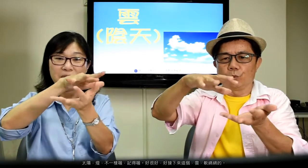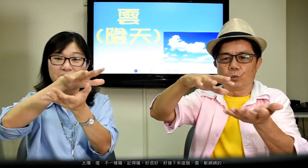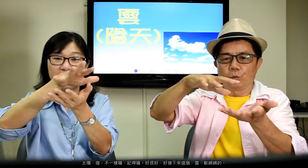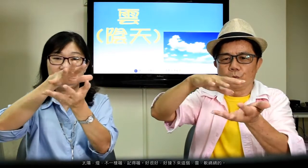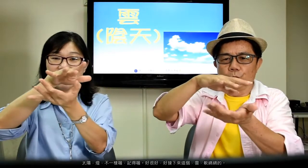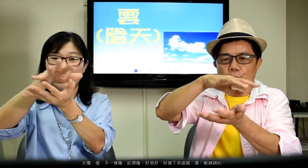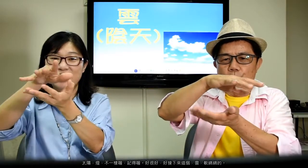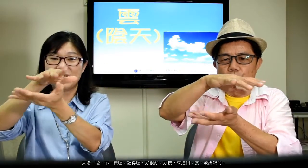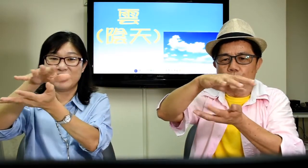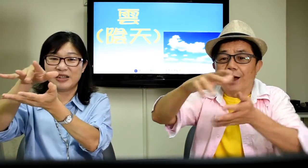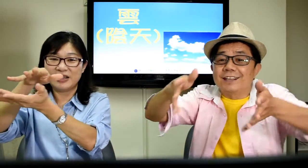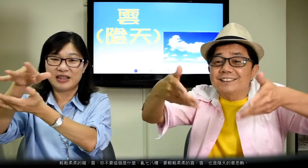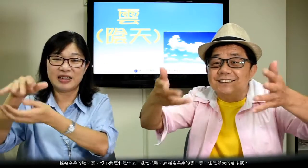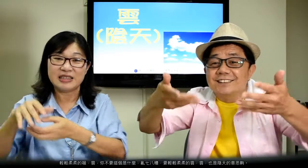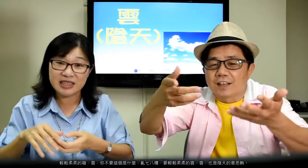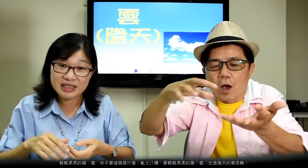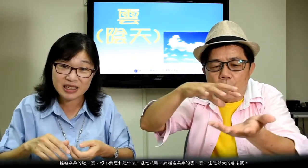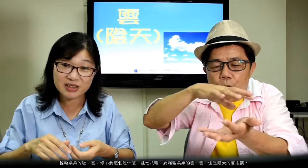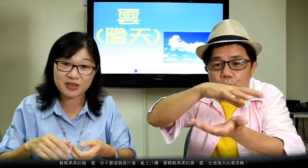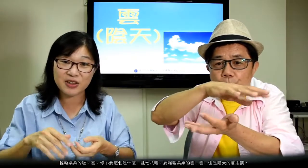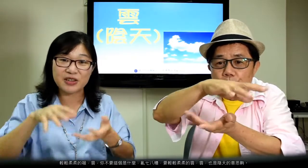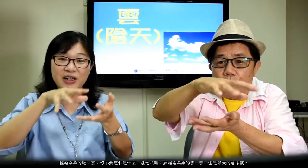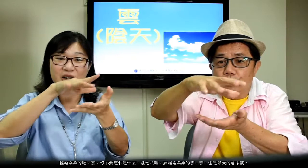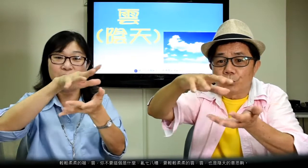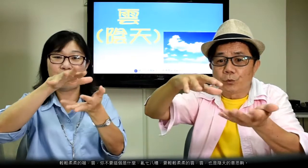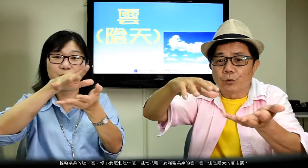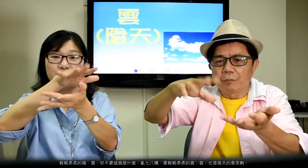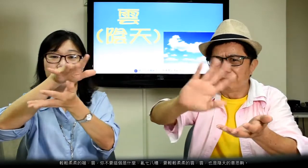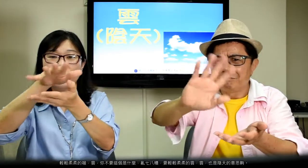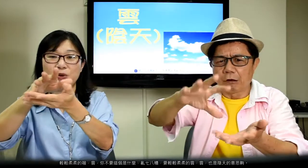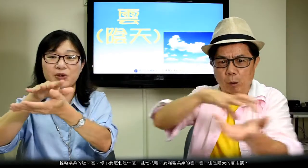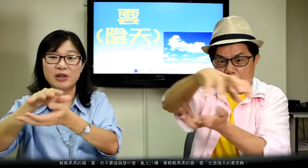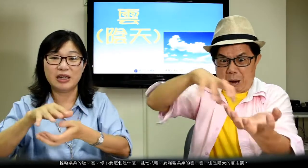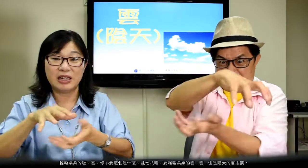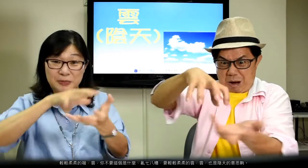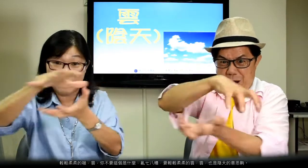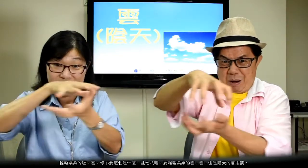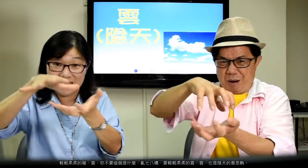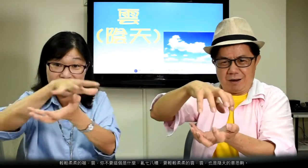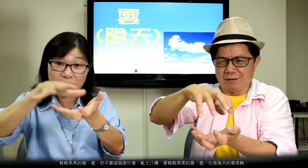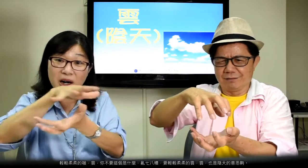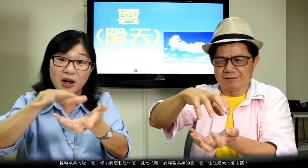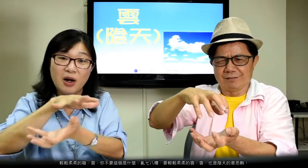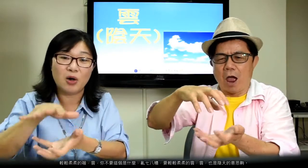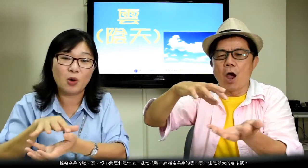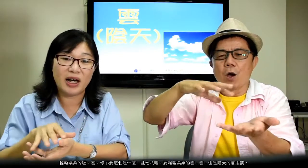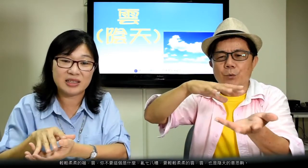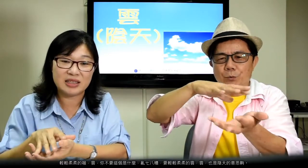绵绵的，轻轻柔柔的哦。云，你不要，这个是什么？乱七